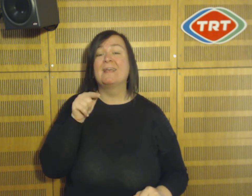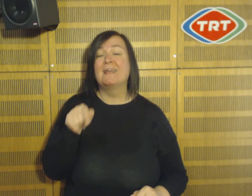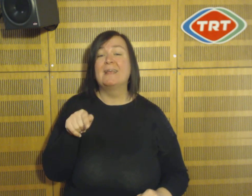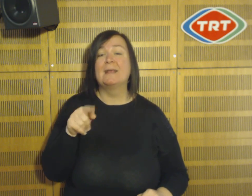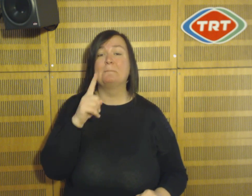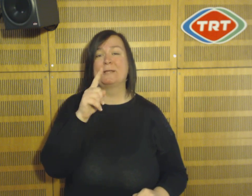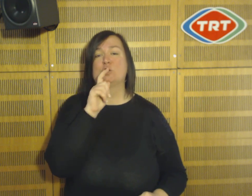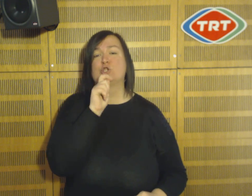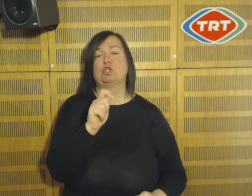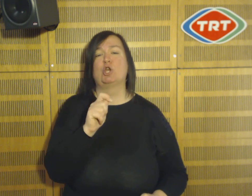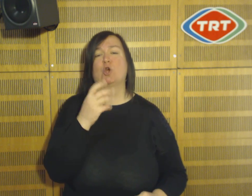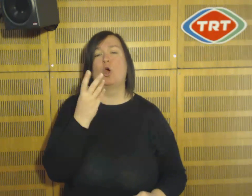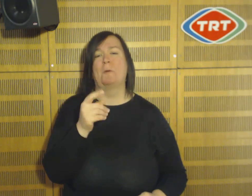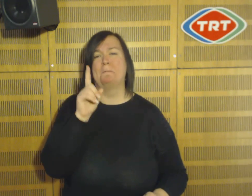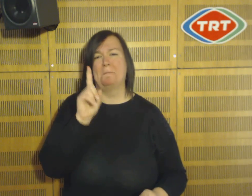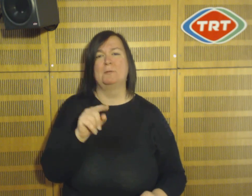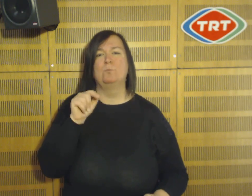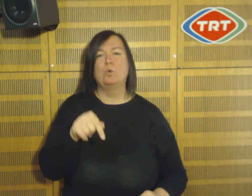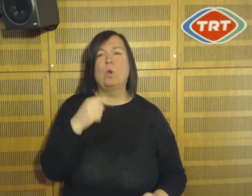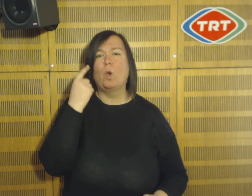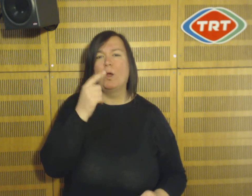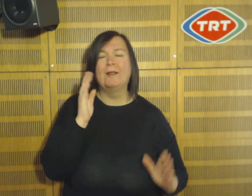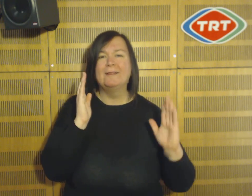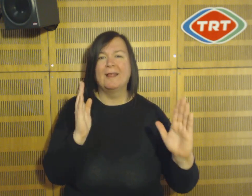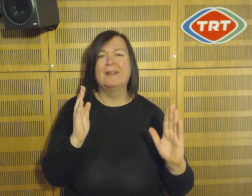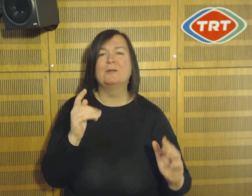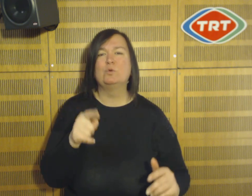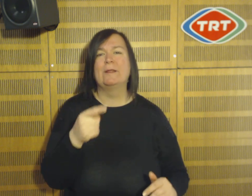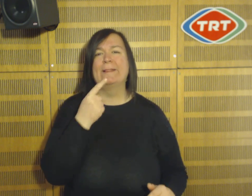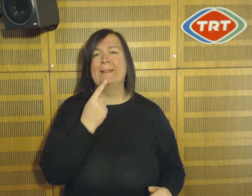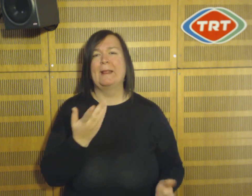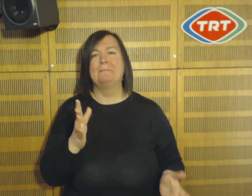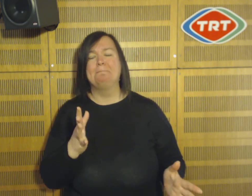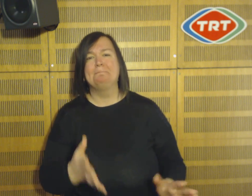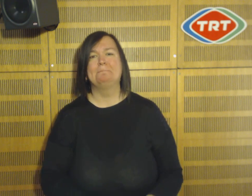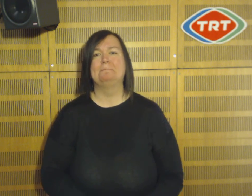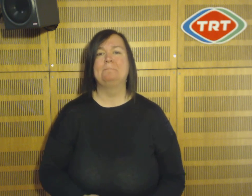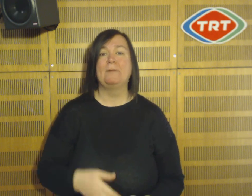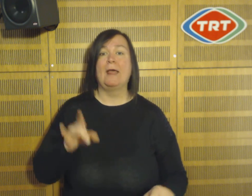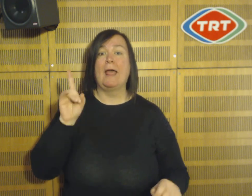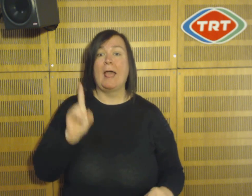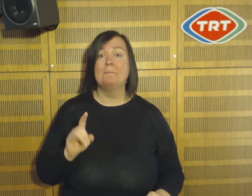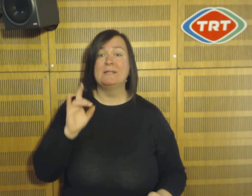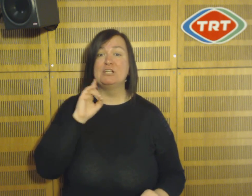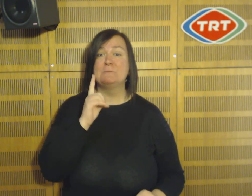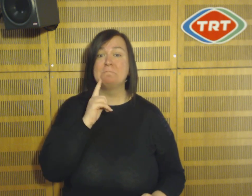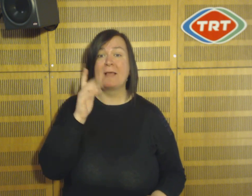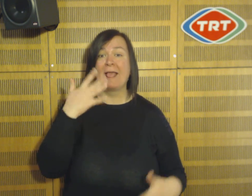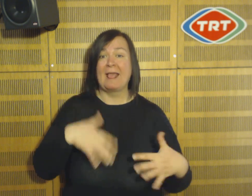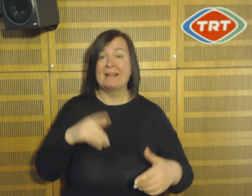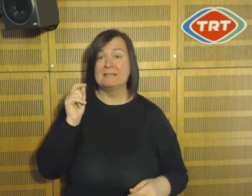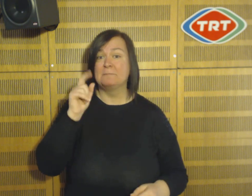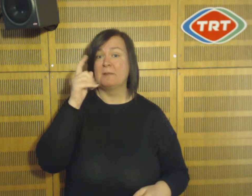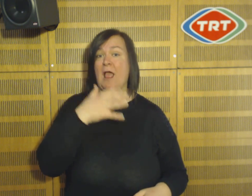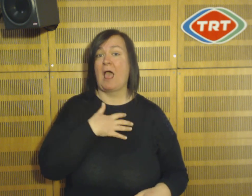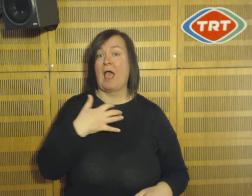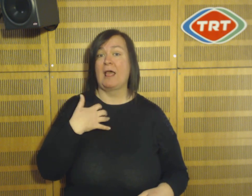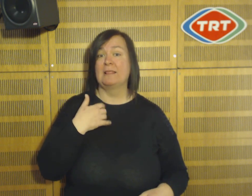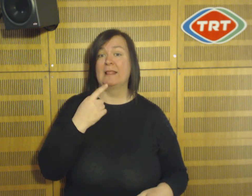sözlük olmasını amaçladık bu yönden şunu diyebiliriz aslında Hem işitme engellileri için bir ana dili sözlüğü özelliği taşımakta